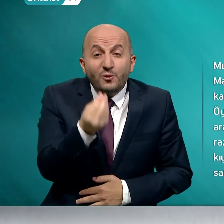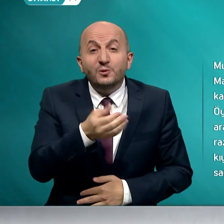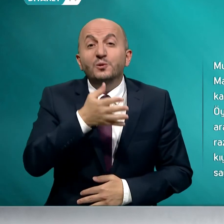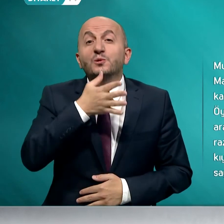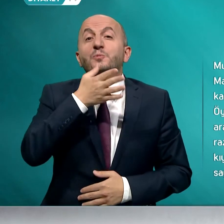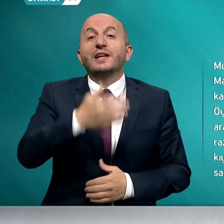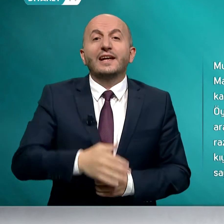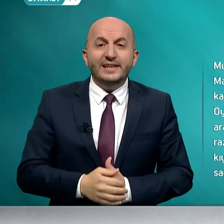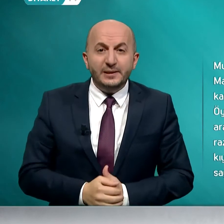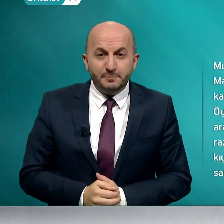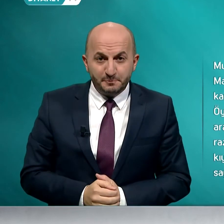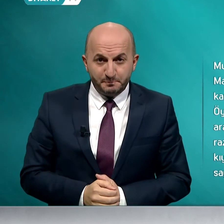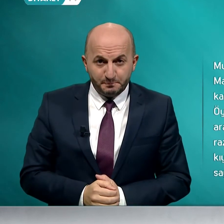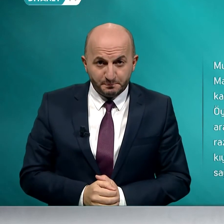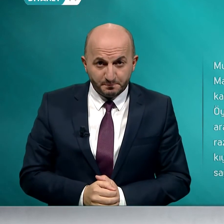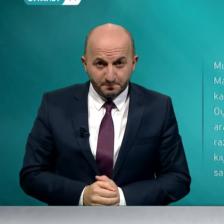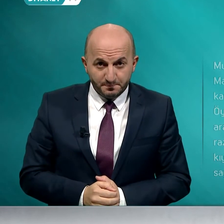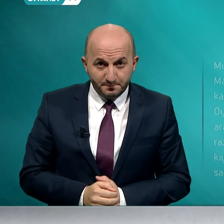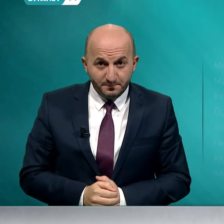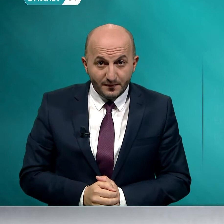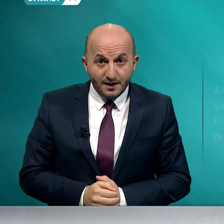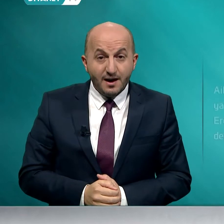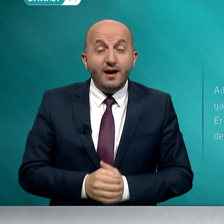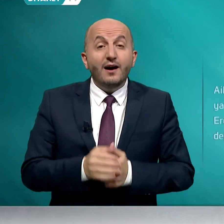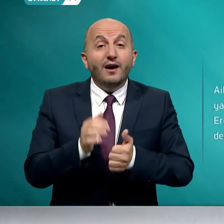saygın olduğunu bilelim.